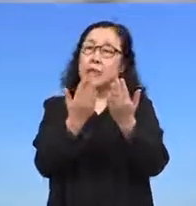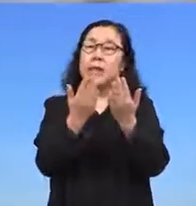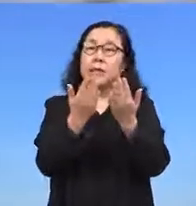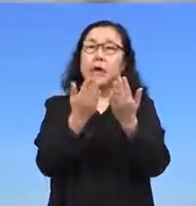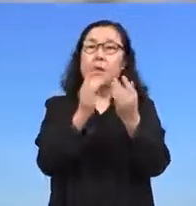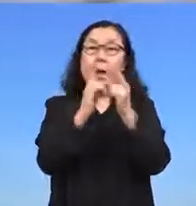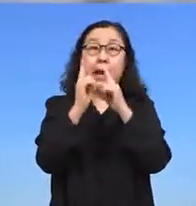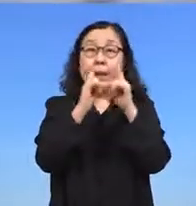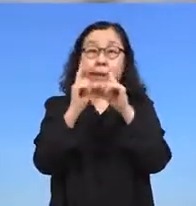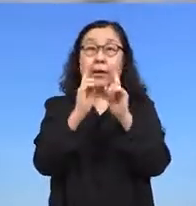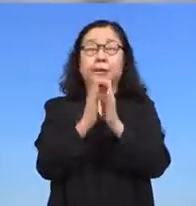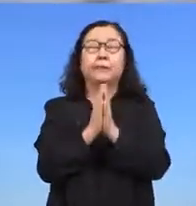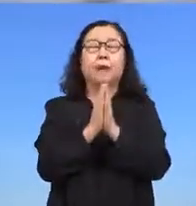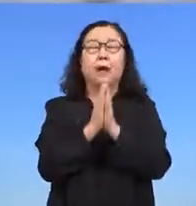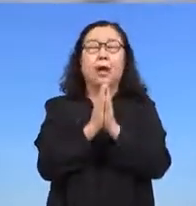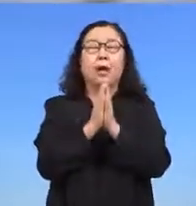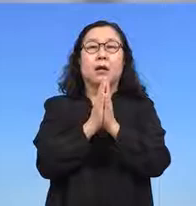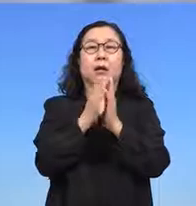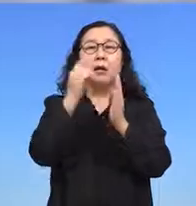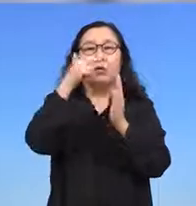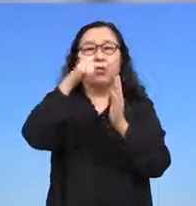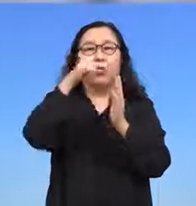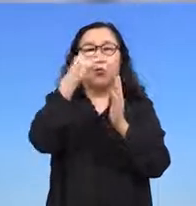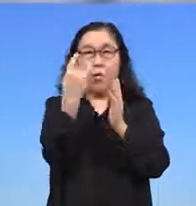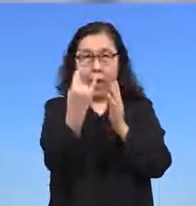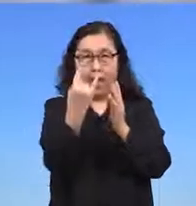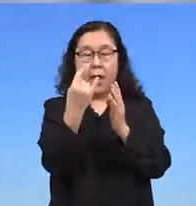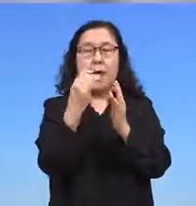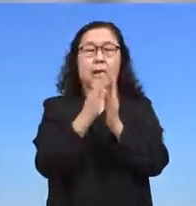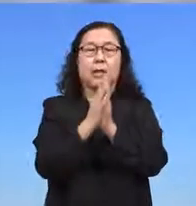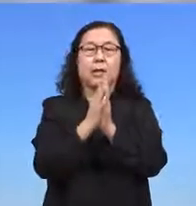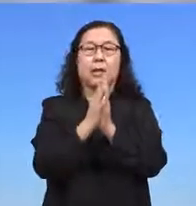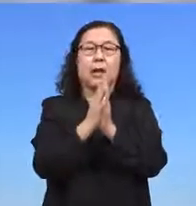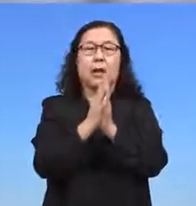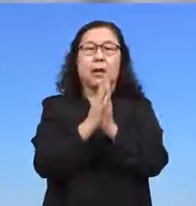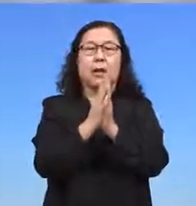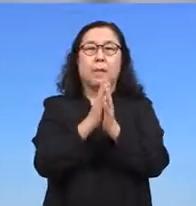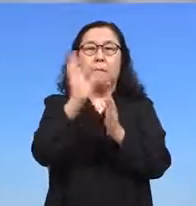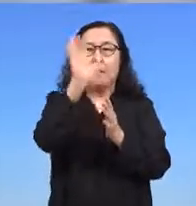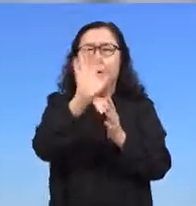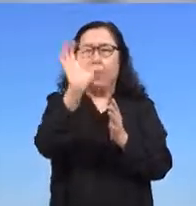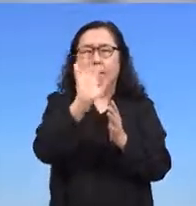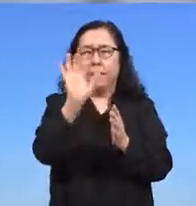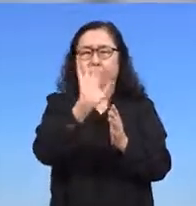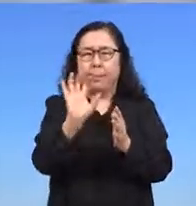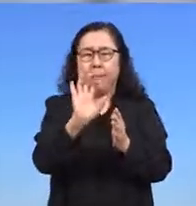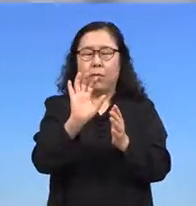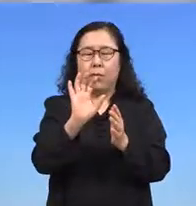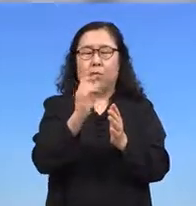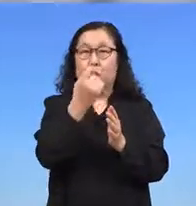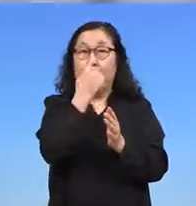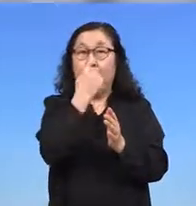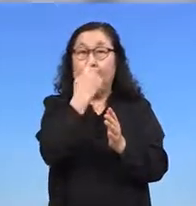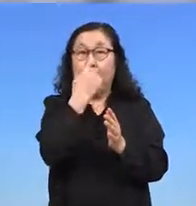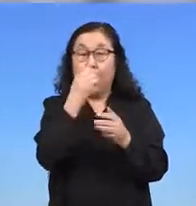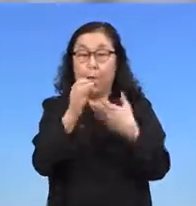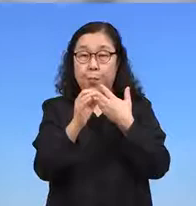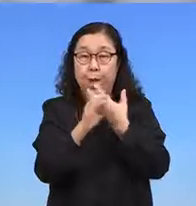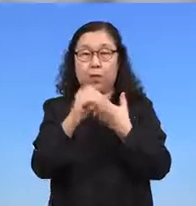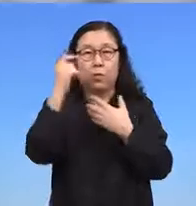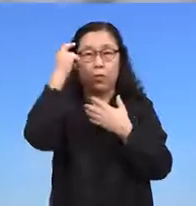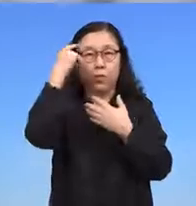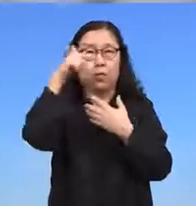인간의 뇌는 반복해서 자극하면은, 다시 말해서 반복해서 학습을 하면은 이